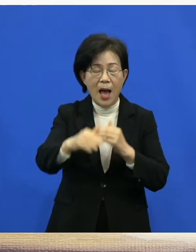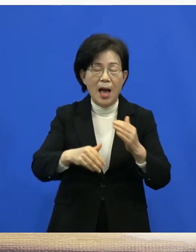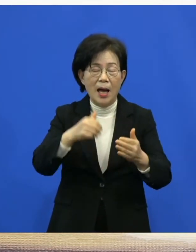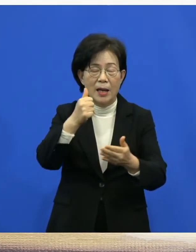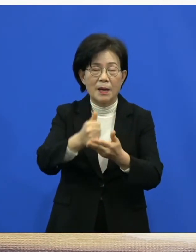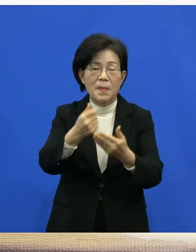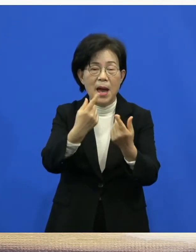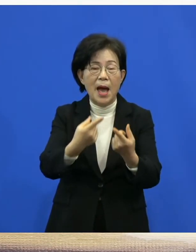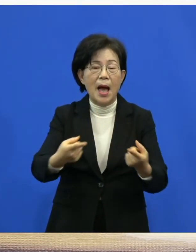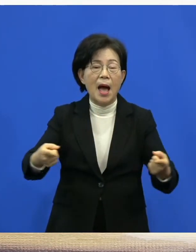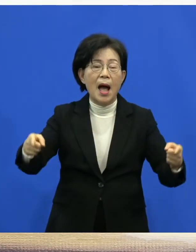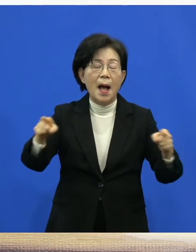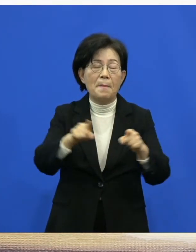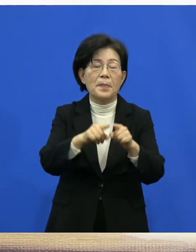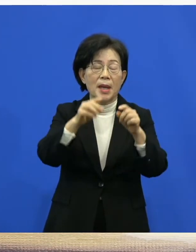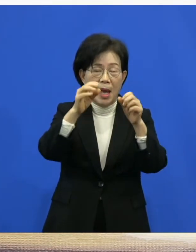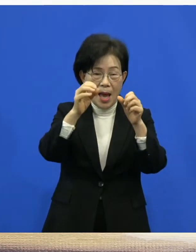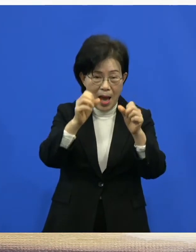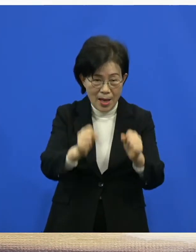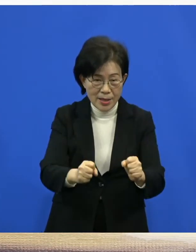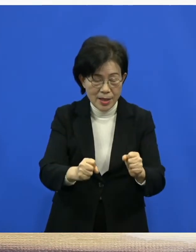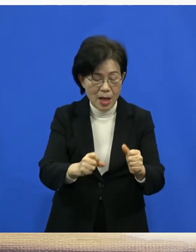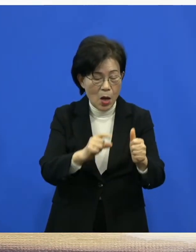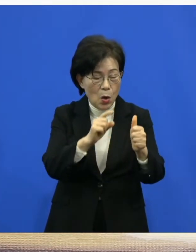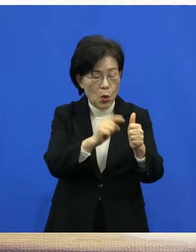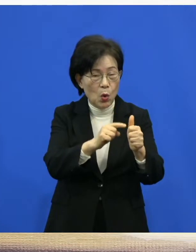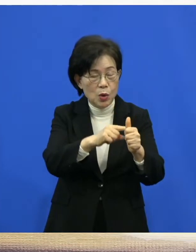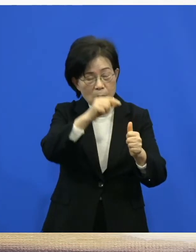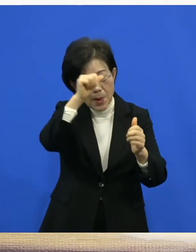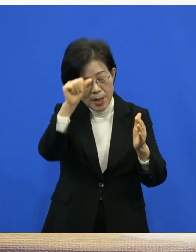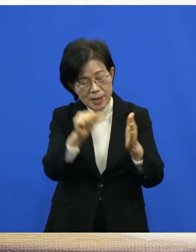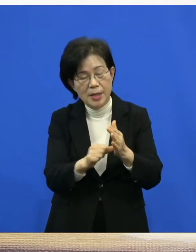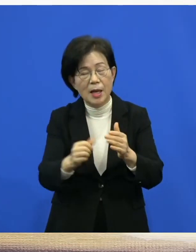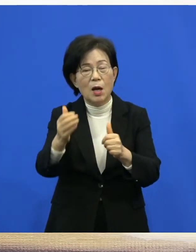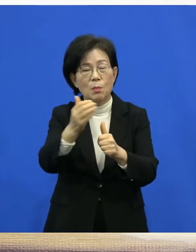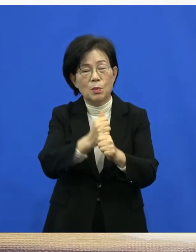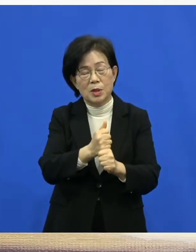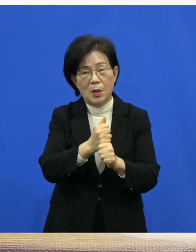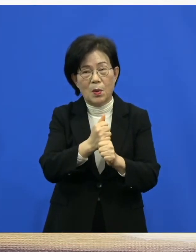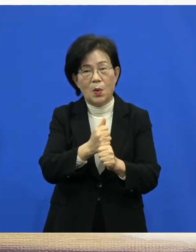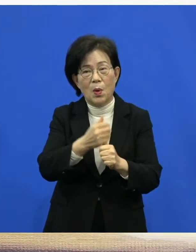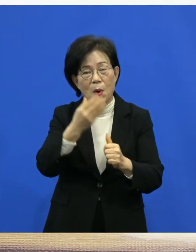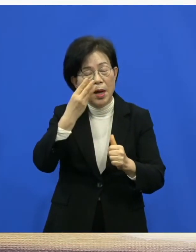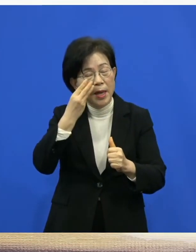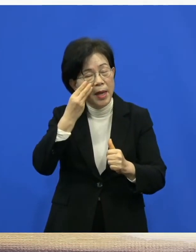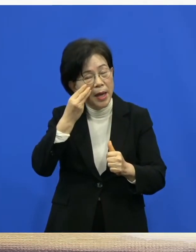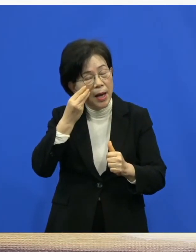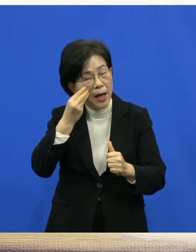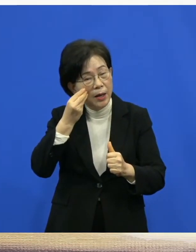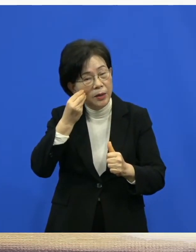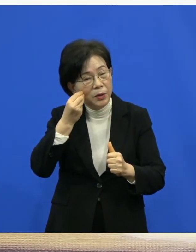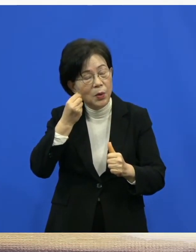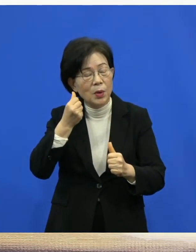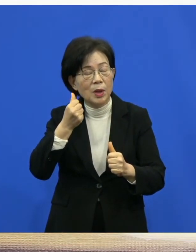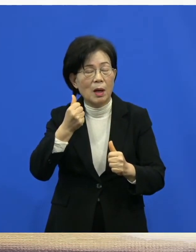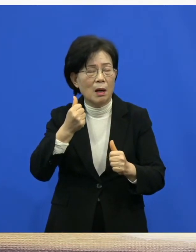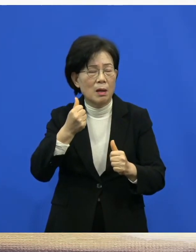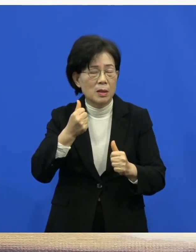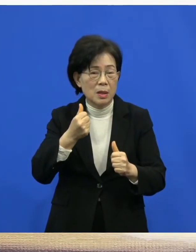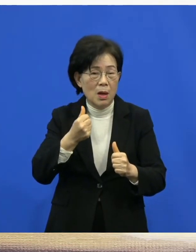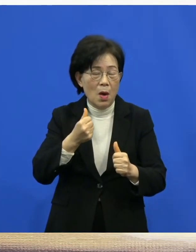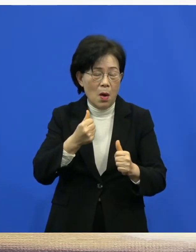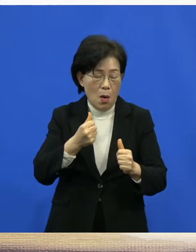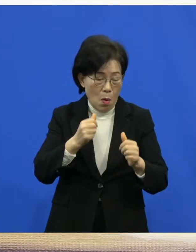함께하게. 이게 요셉의 생애를 붙드는 것이고, 형통이라는 것은 전혀